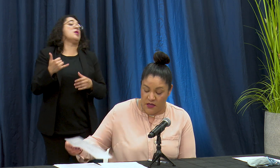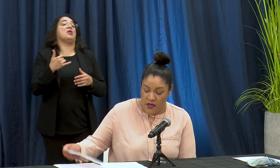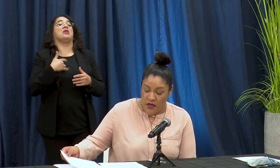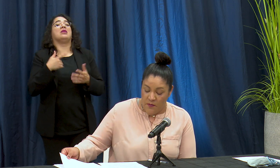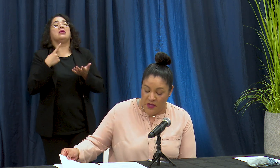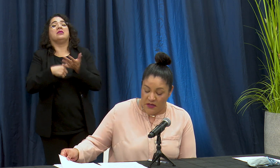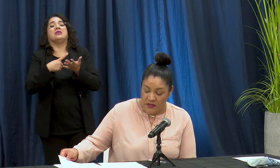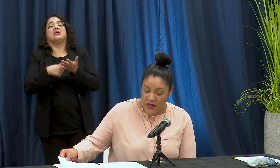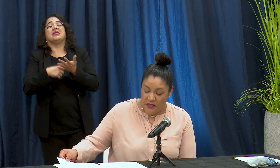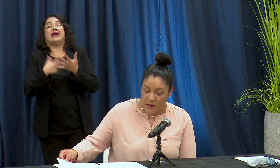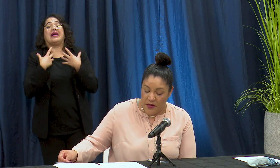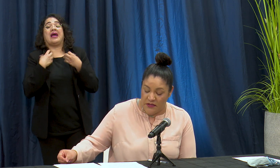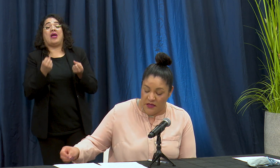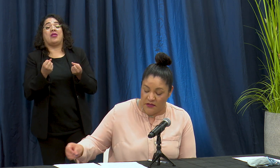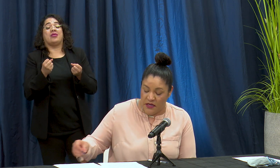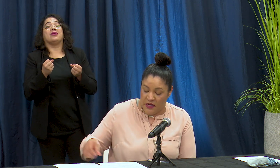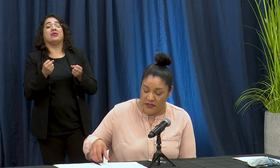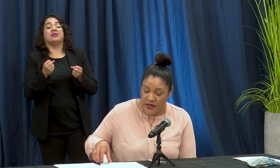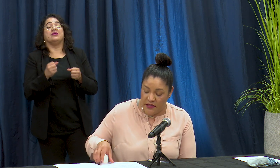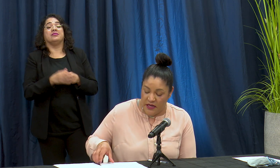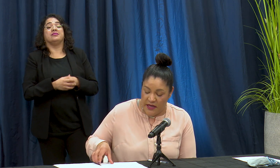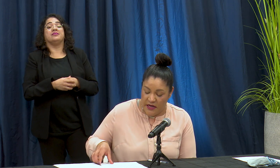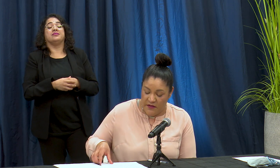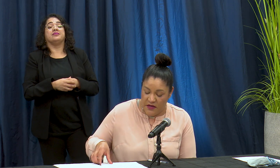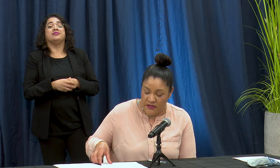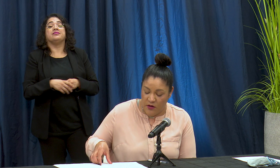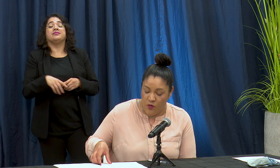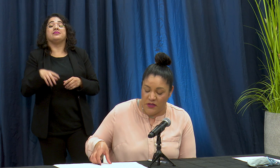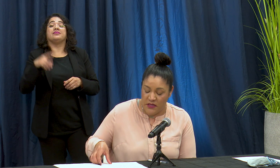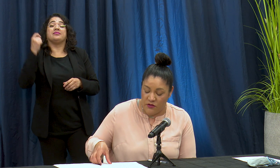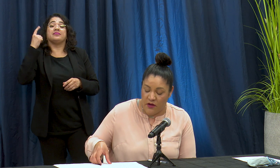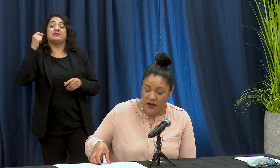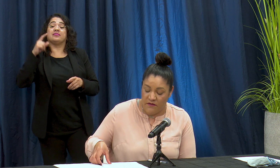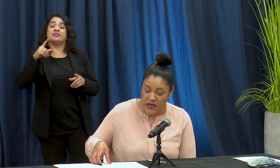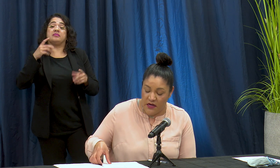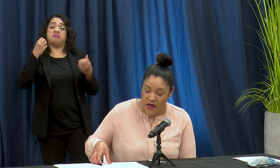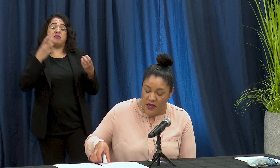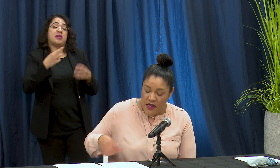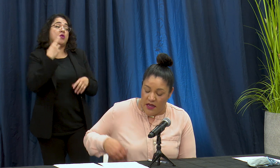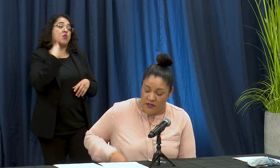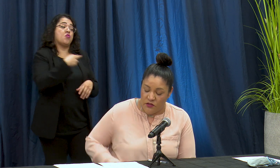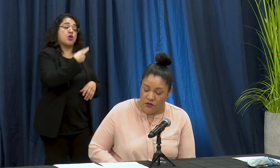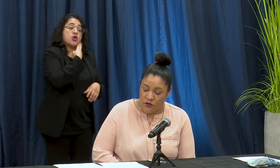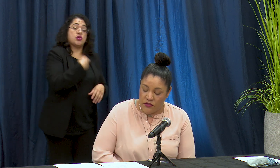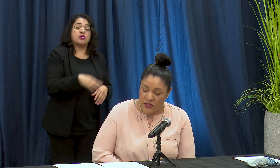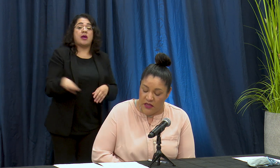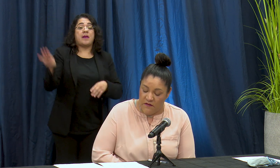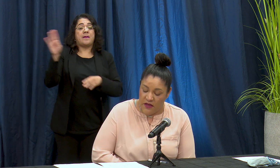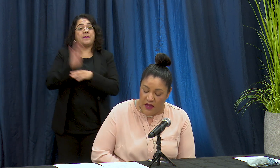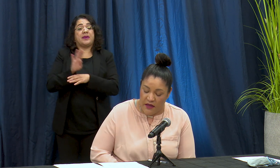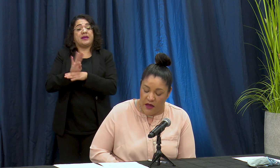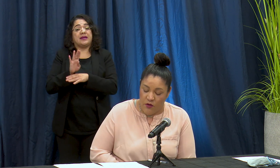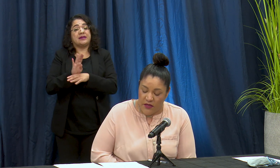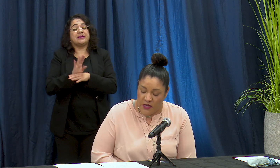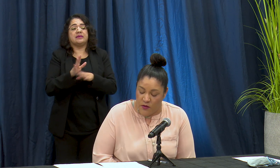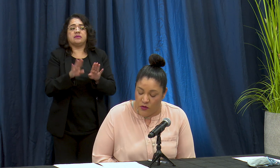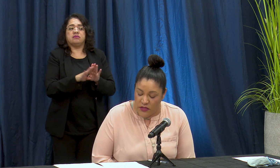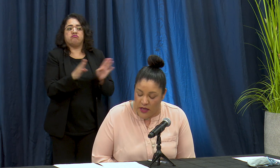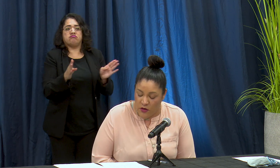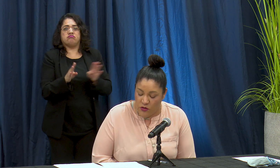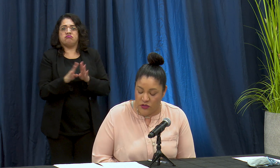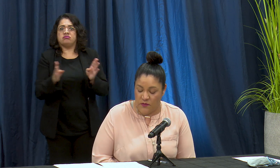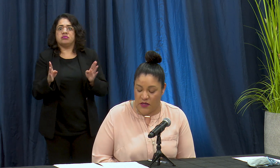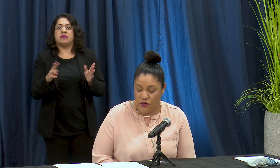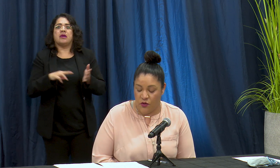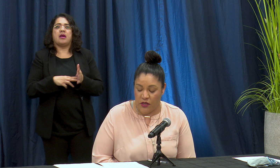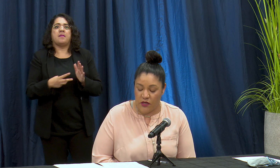subsiguientes. Mientras que las empresas y las áreas del aire libre están comenzando a reabrir, esto se debe a que ahora tenemos